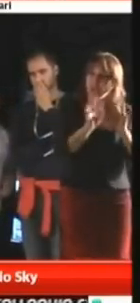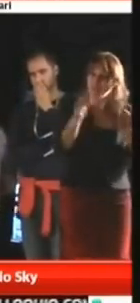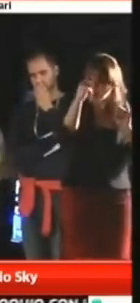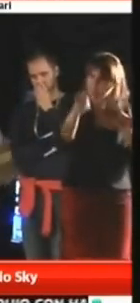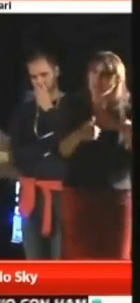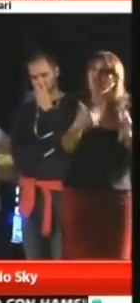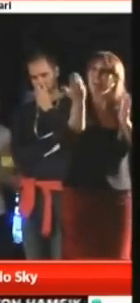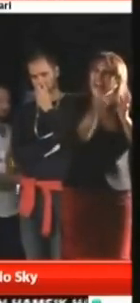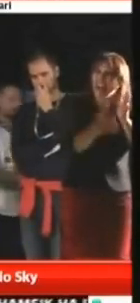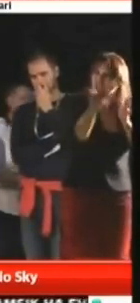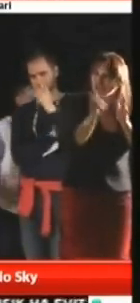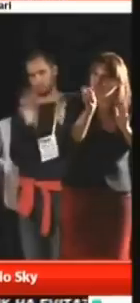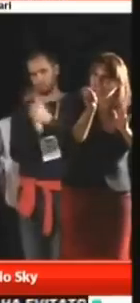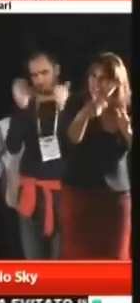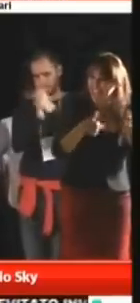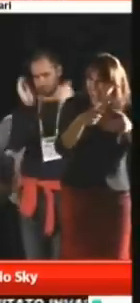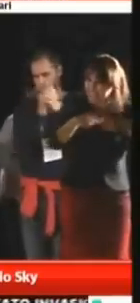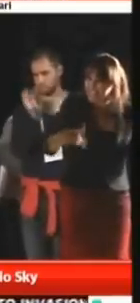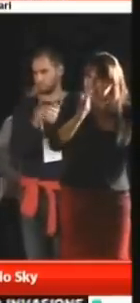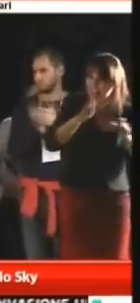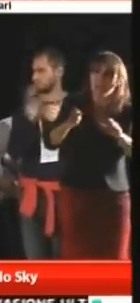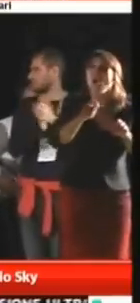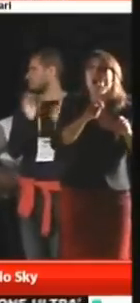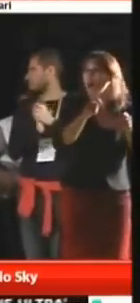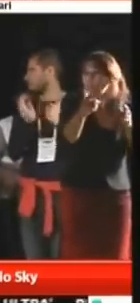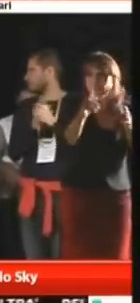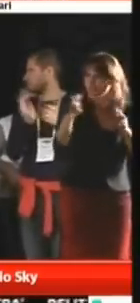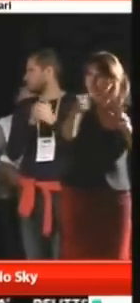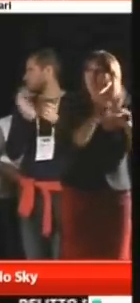cittadinanza sarà la guerra civile in questo paese del cazzo.